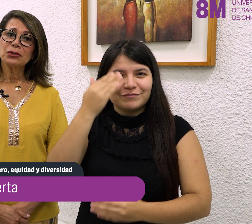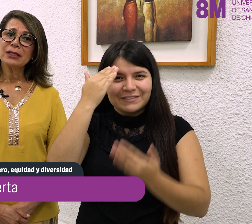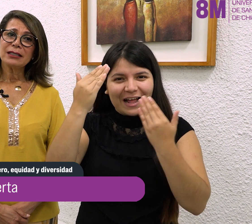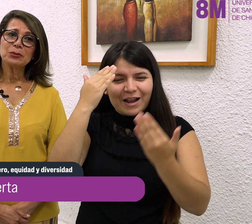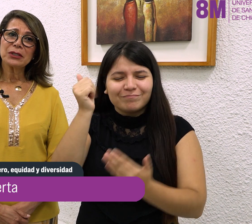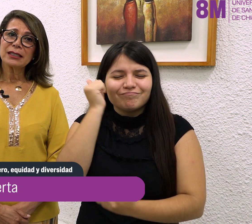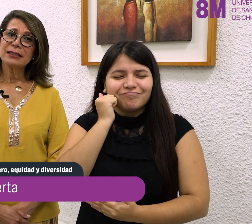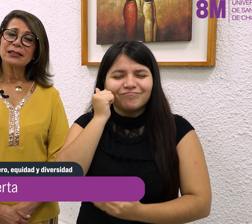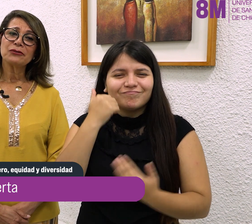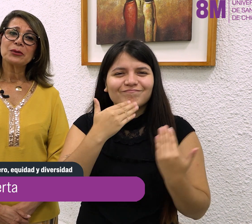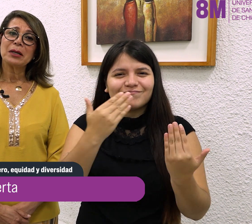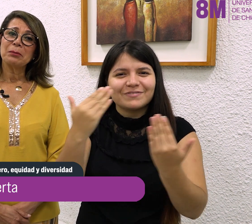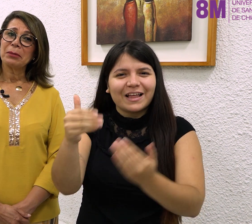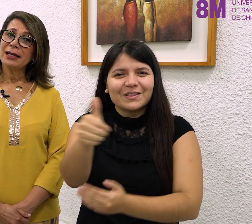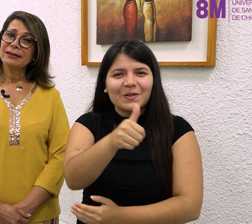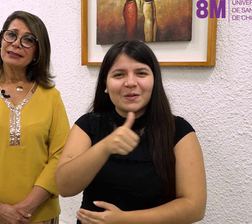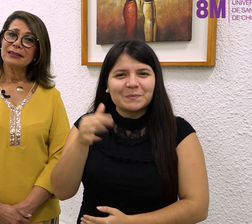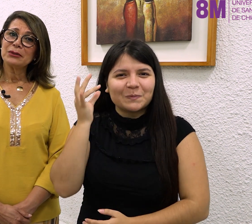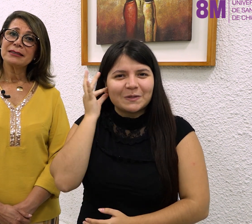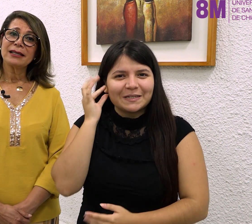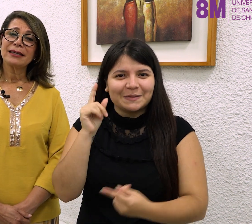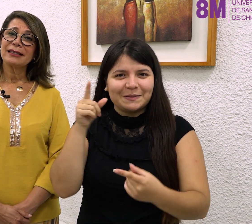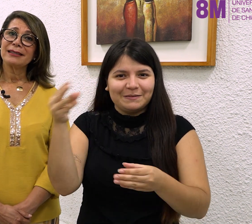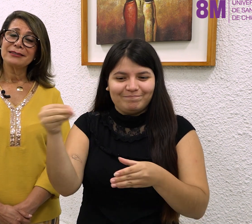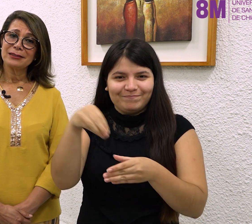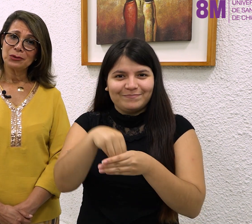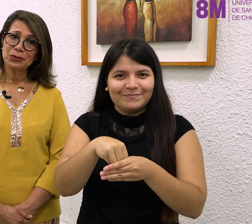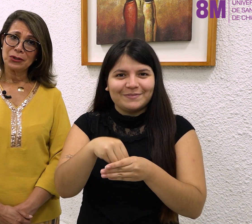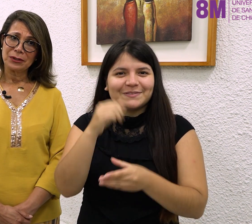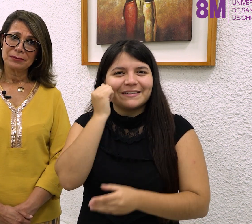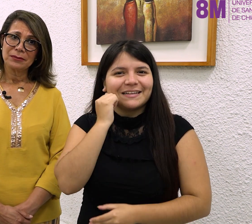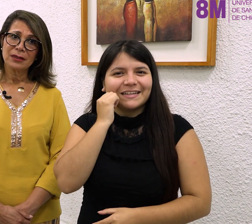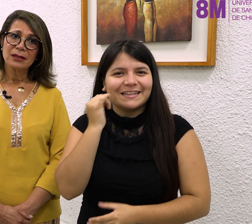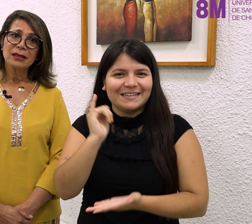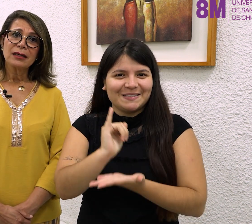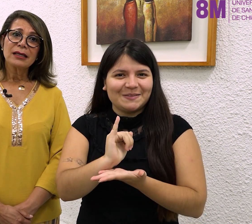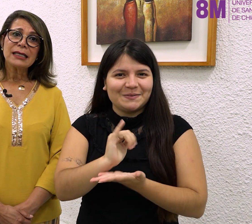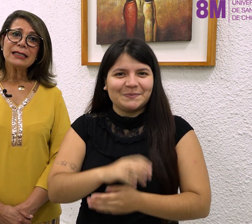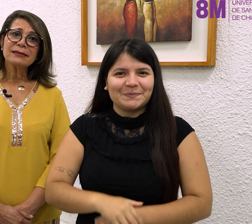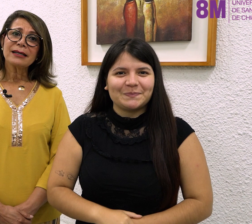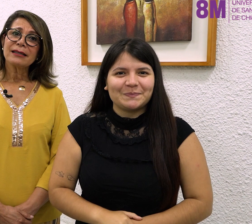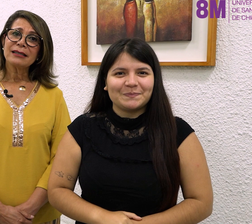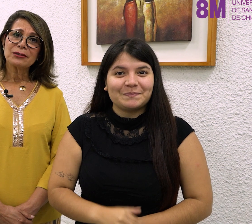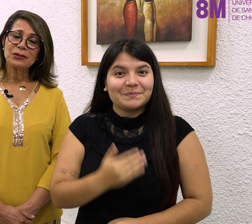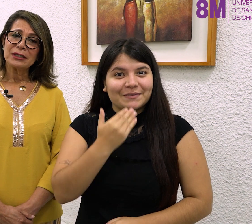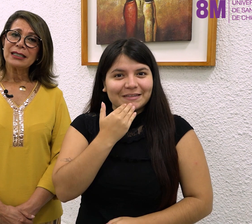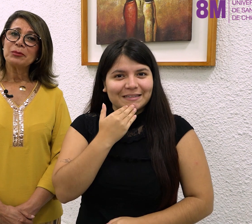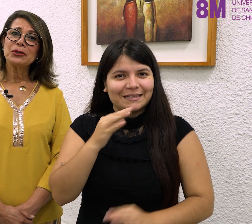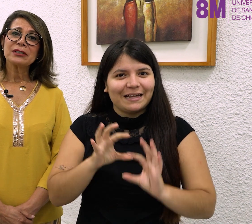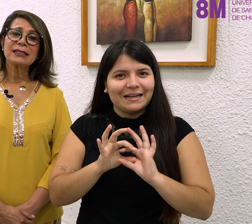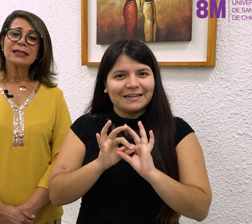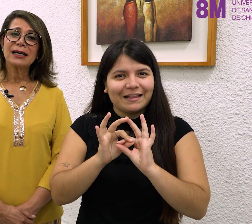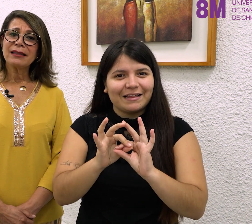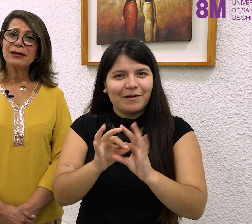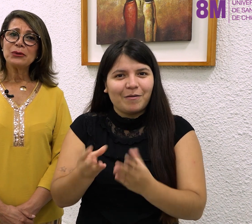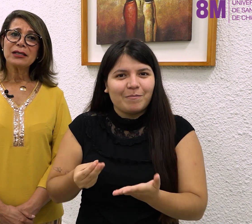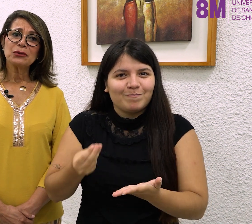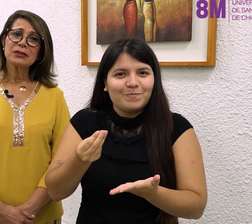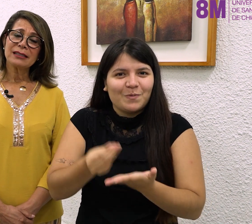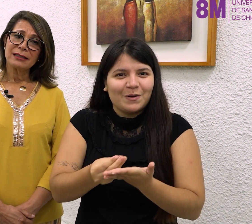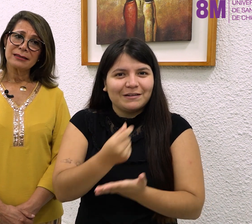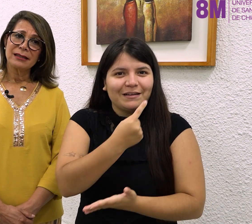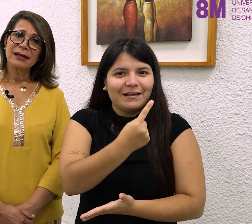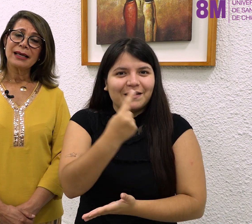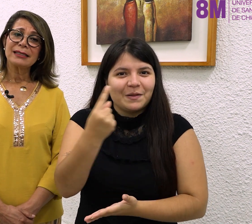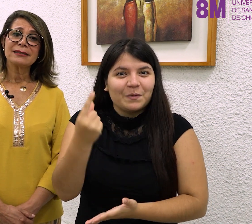a todas las mujeres que forman parte de nuestra querida institución. Y les agradezco el aporte que cada una